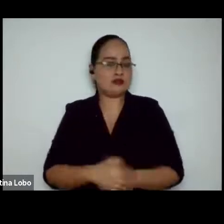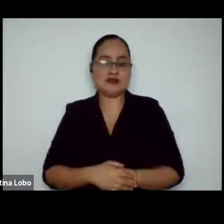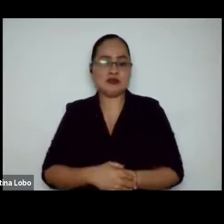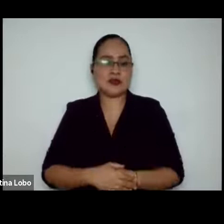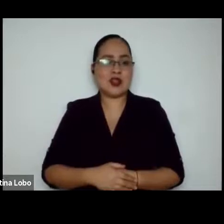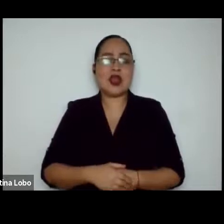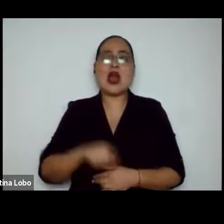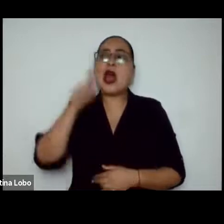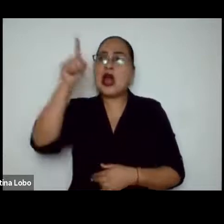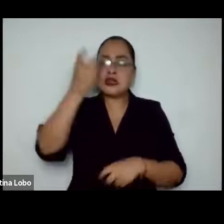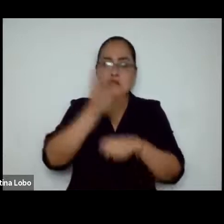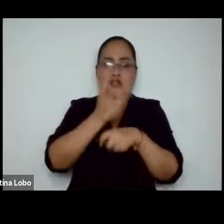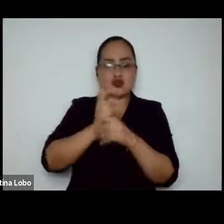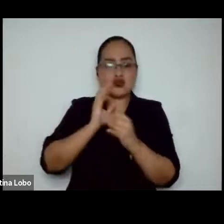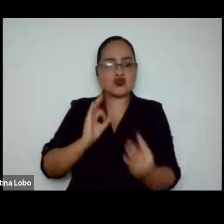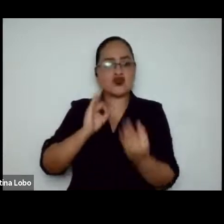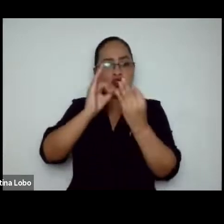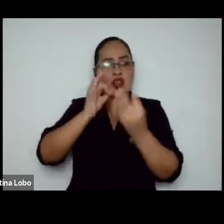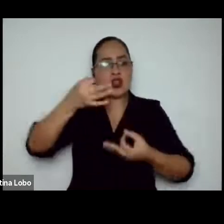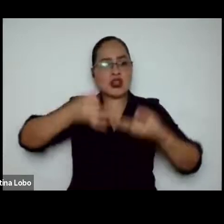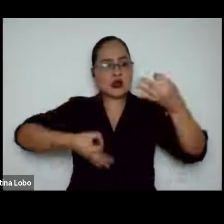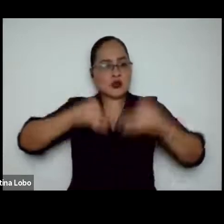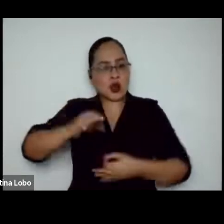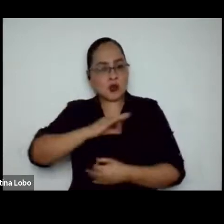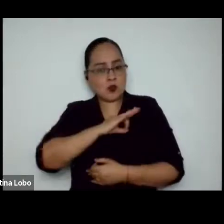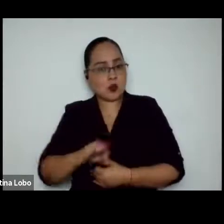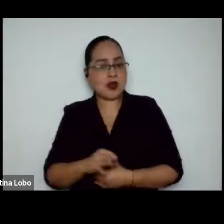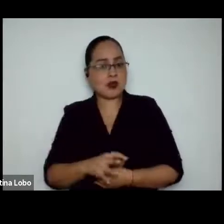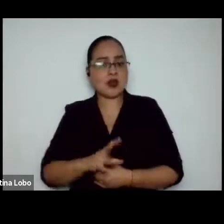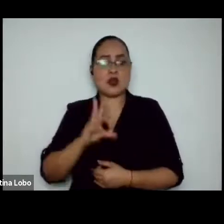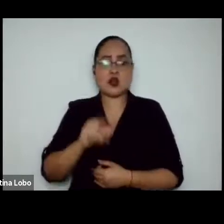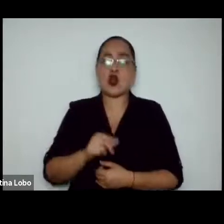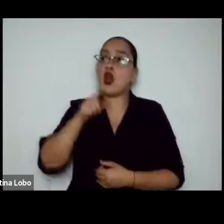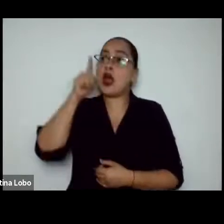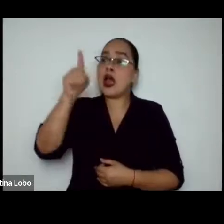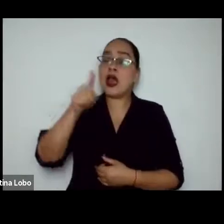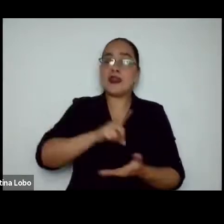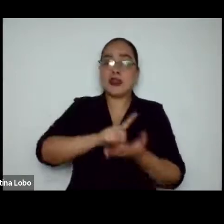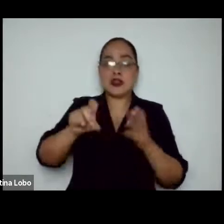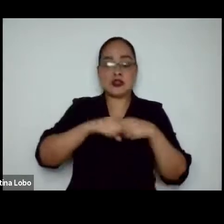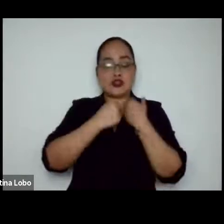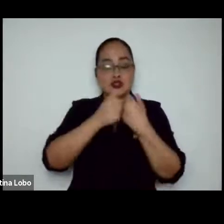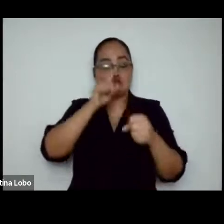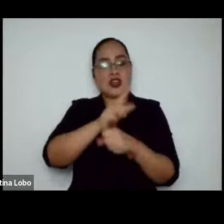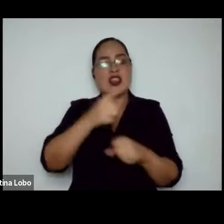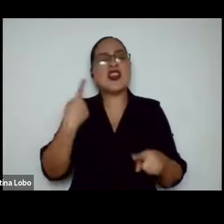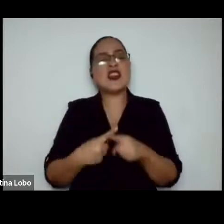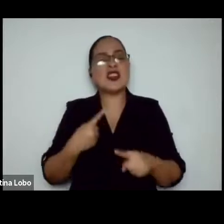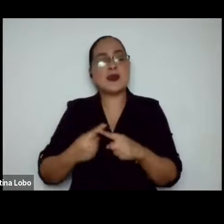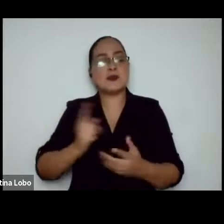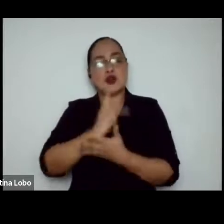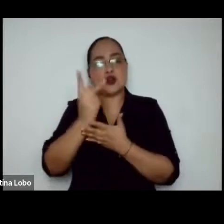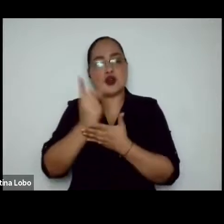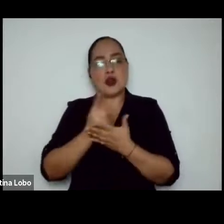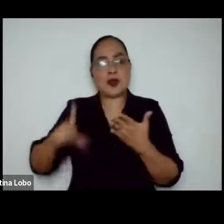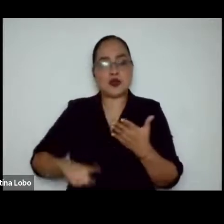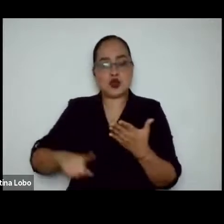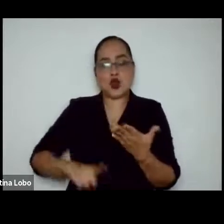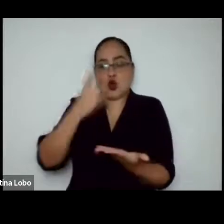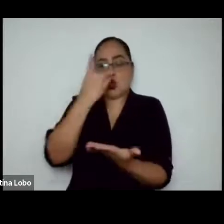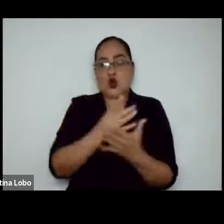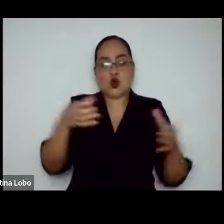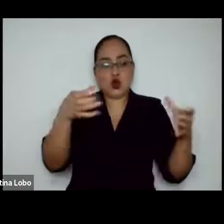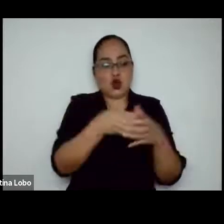Suprema Norteamericana, porque los derechos sociales para ellos son una cuestión de política pública que queda solo en manos de los poderes